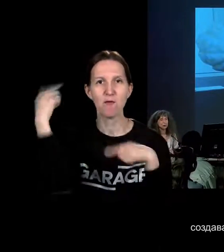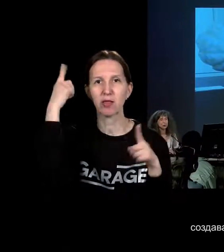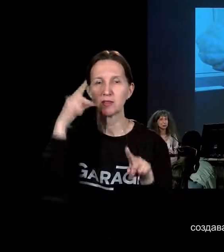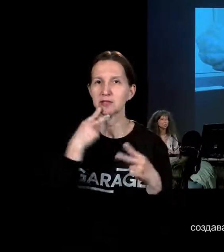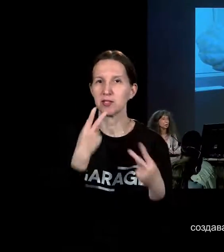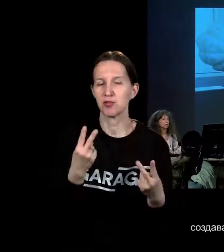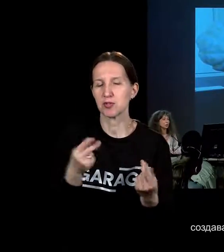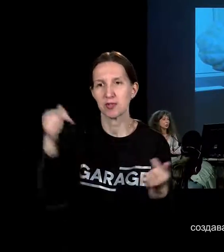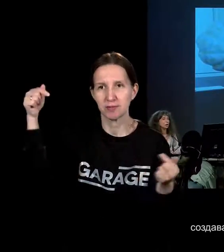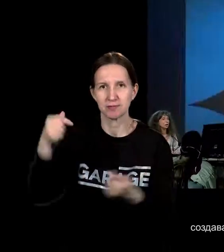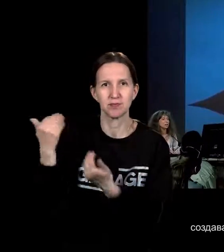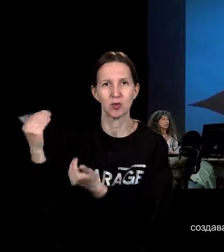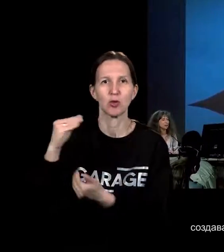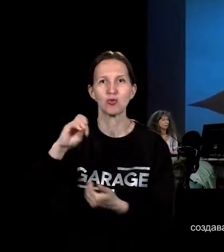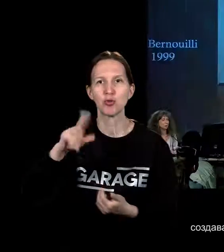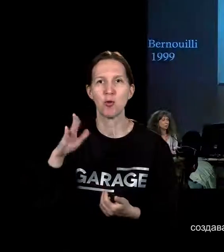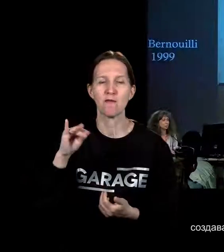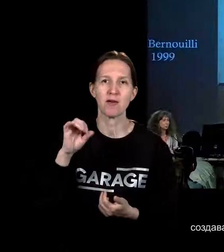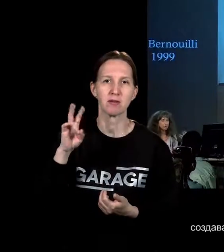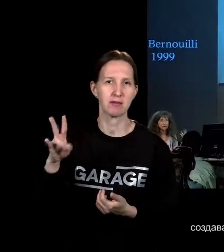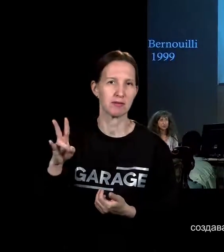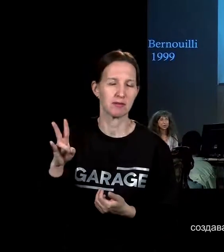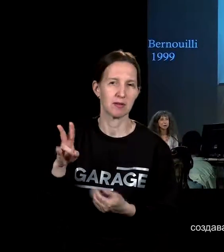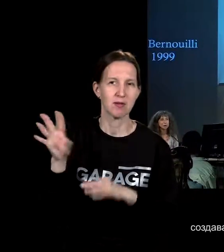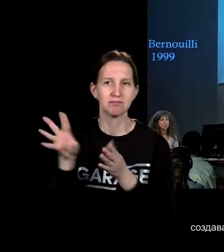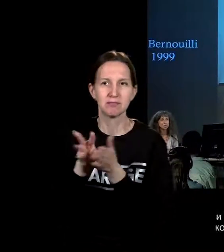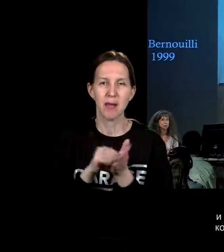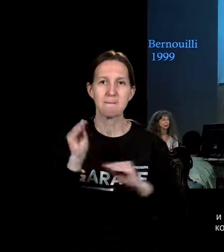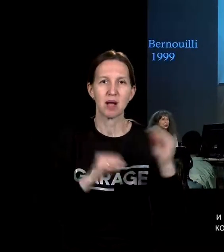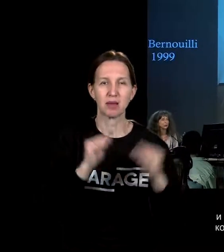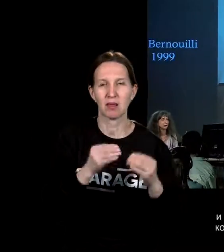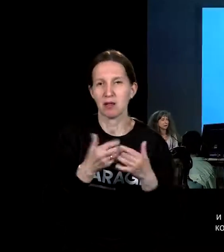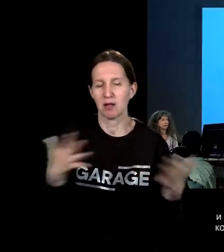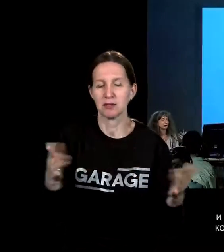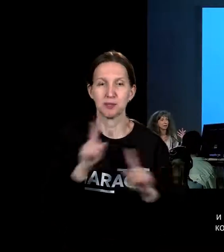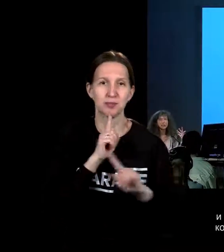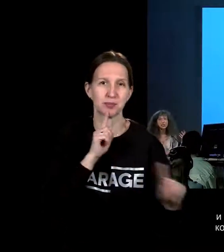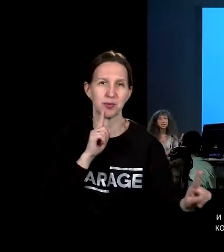действительно такие совершенно жюльверновские макеты этих самых дирижаблей и прочих удивительных